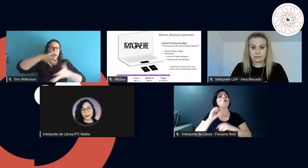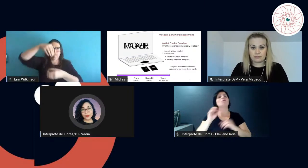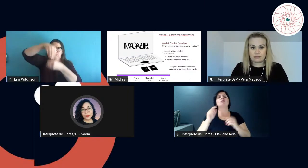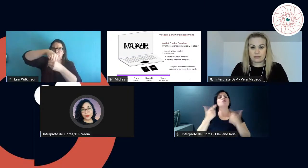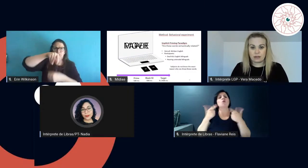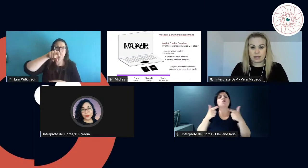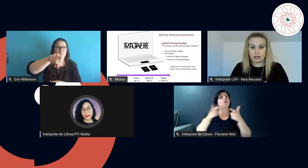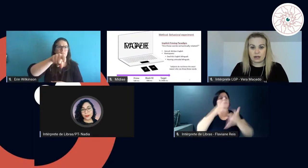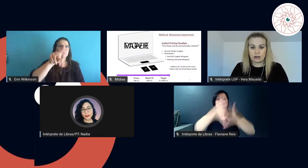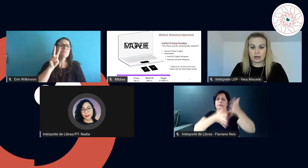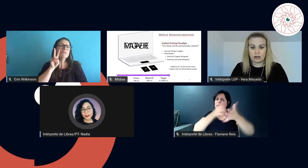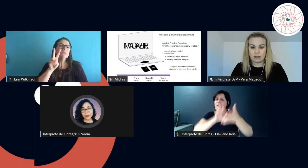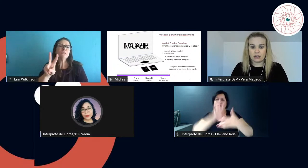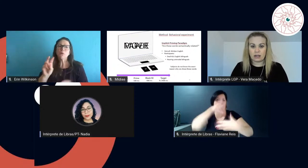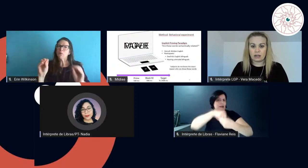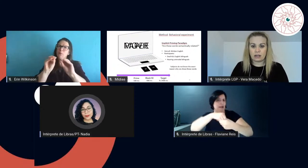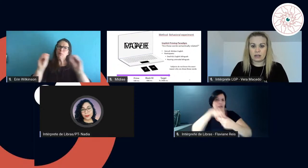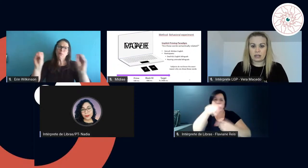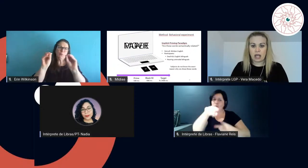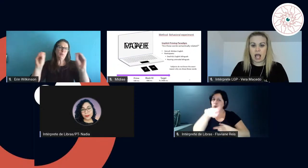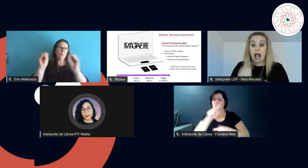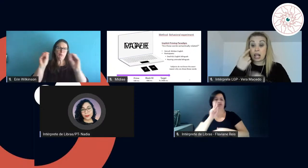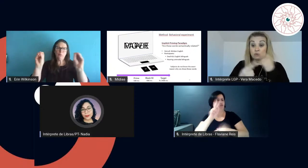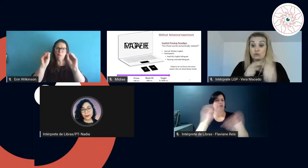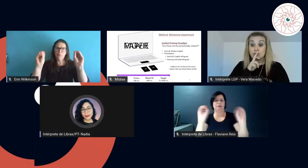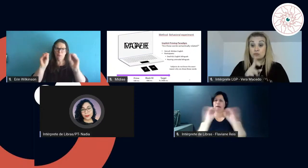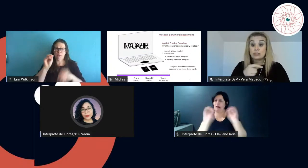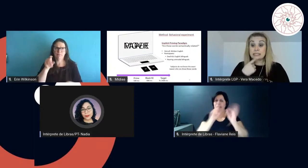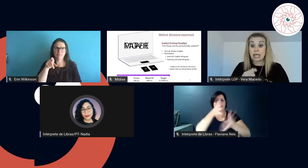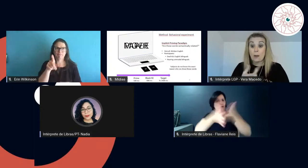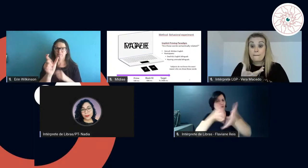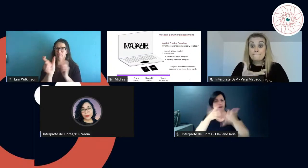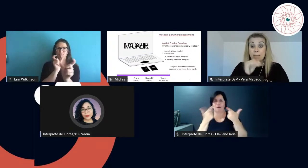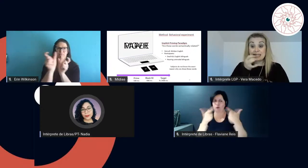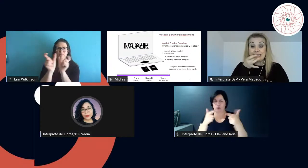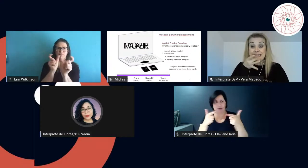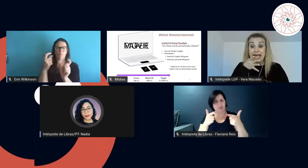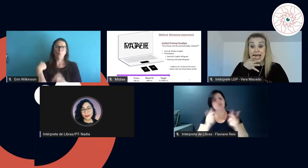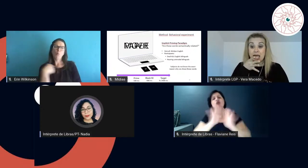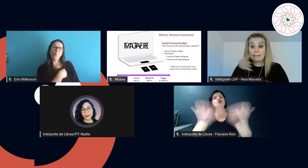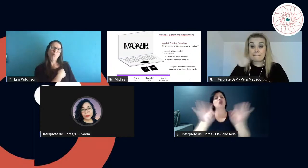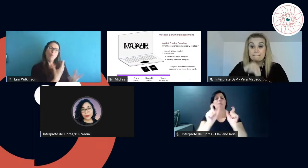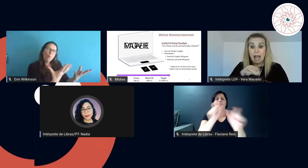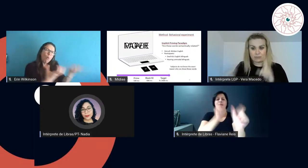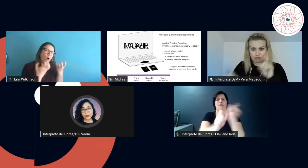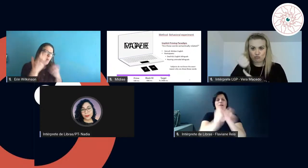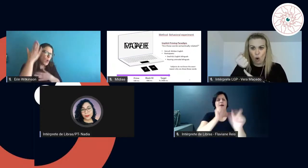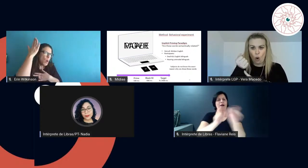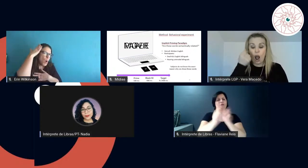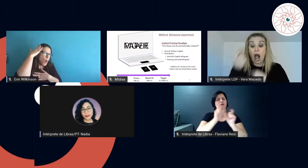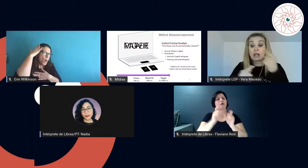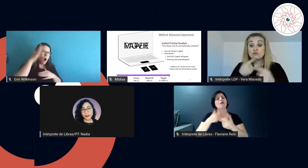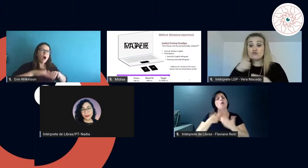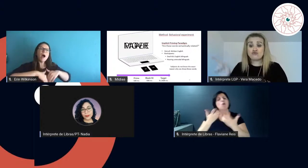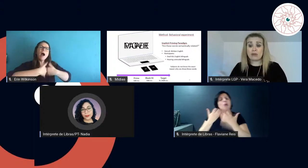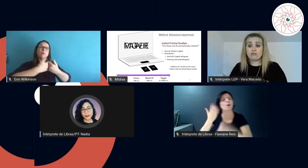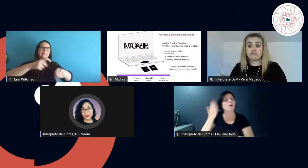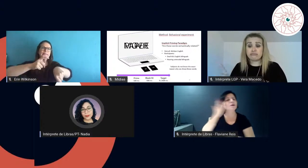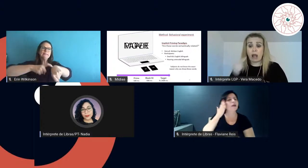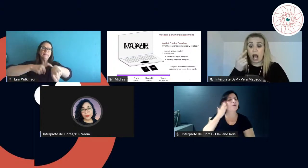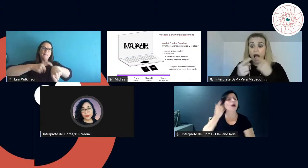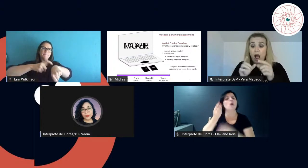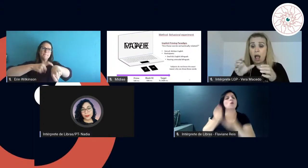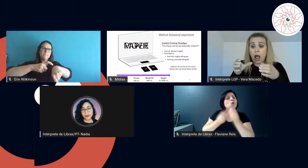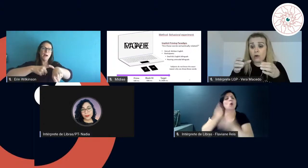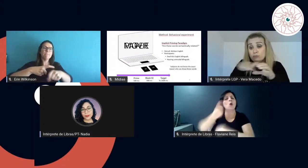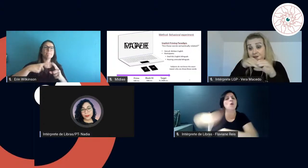Então, a alguns responderam com mais brevidade, com mais eficiência e outros não. A